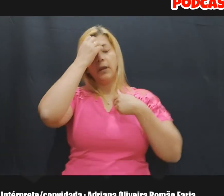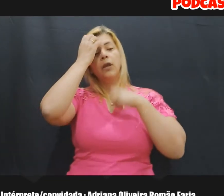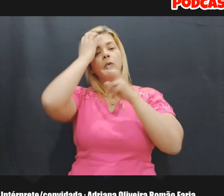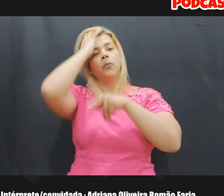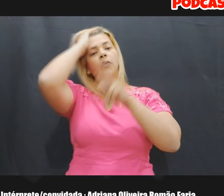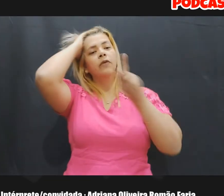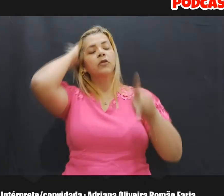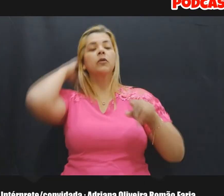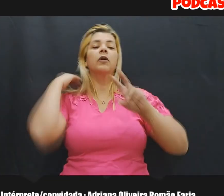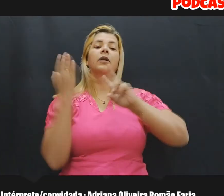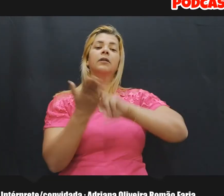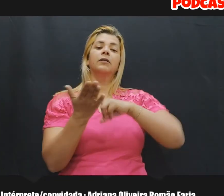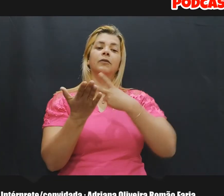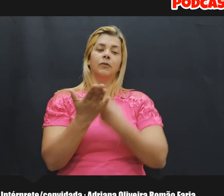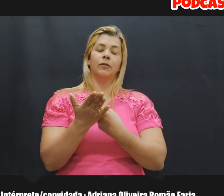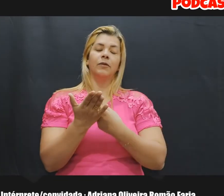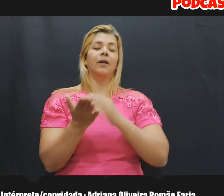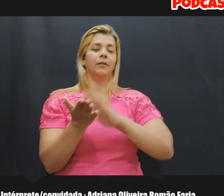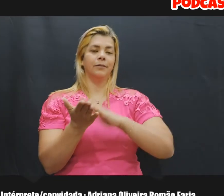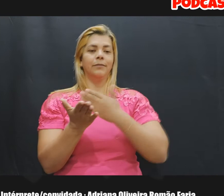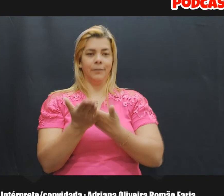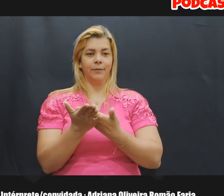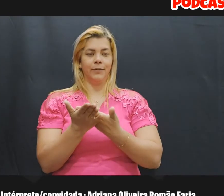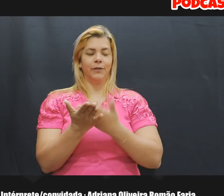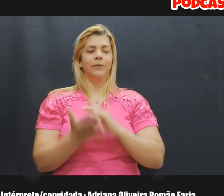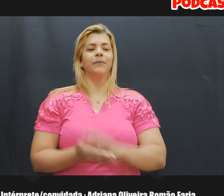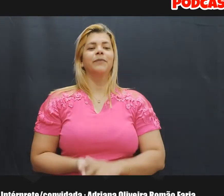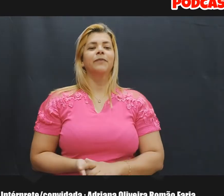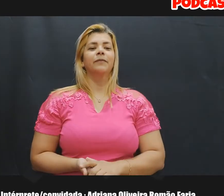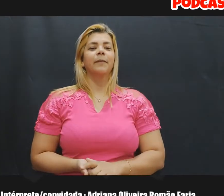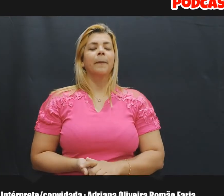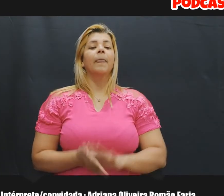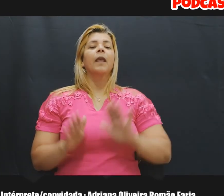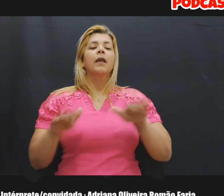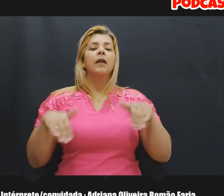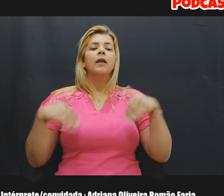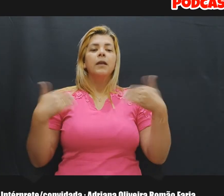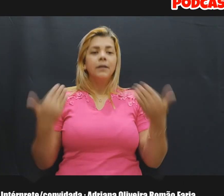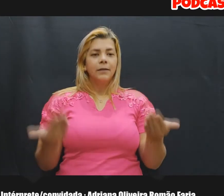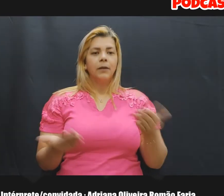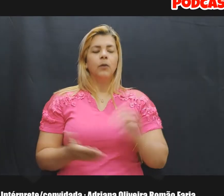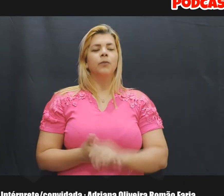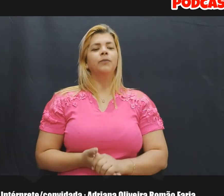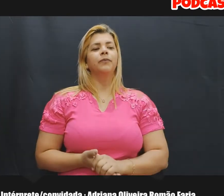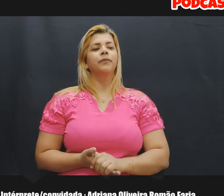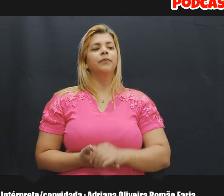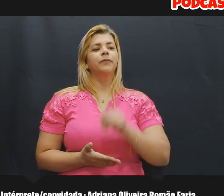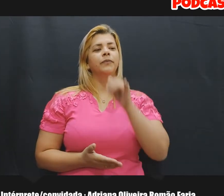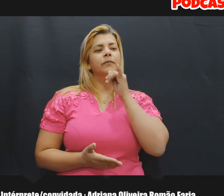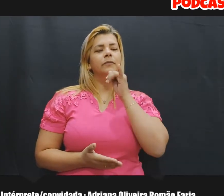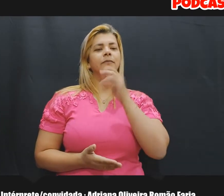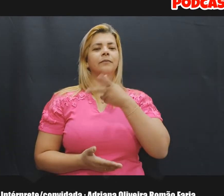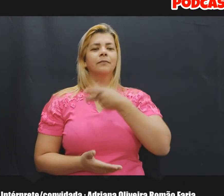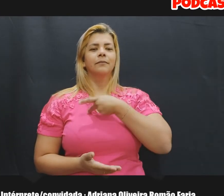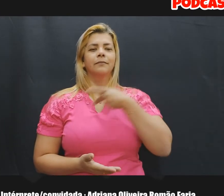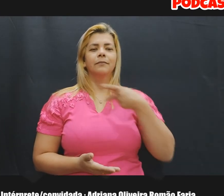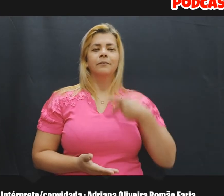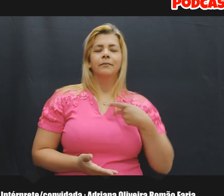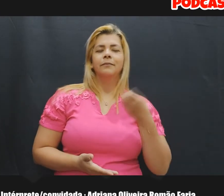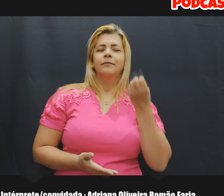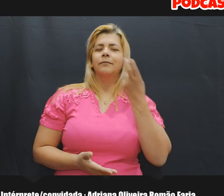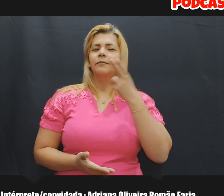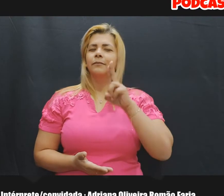professora, tradutora e intérprete. Então, um exemplo, o pastor ou